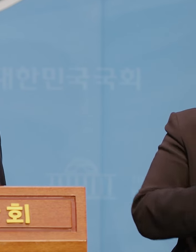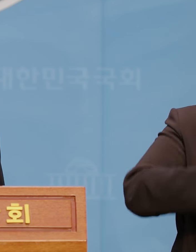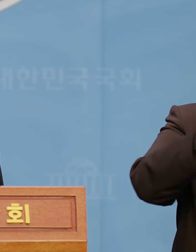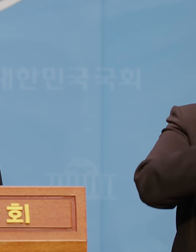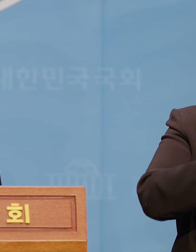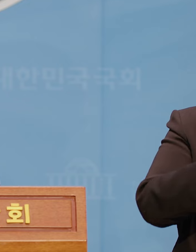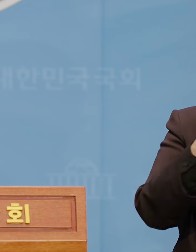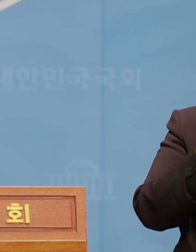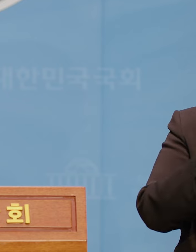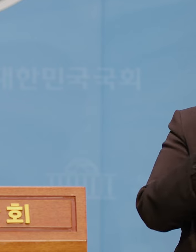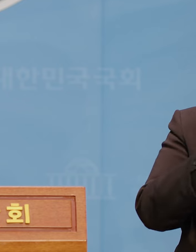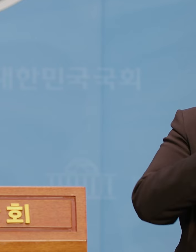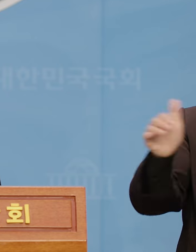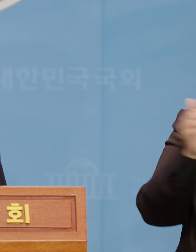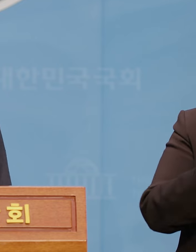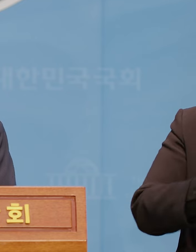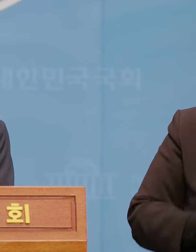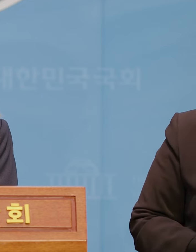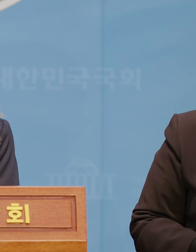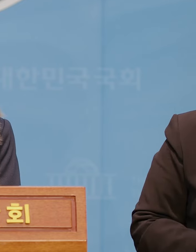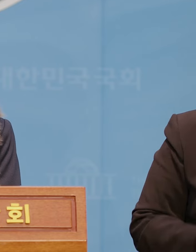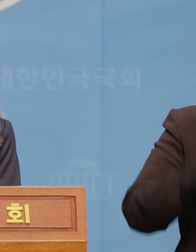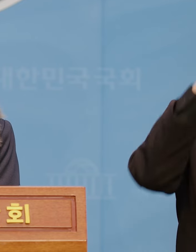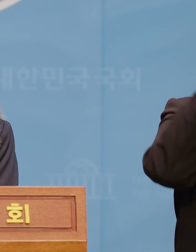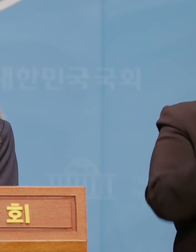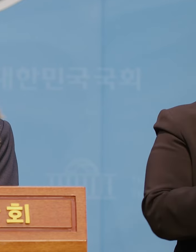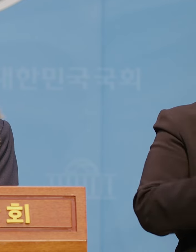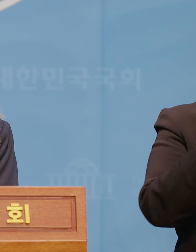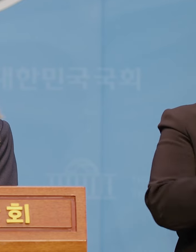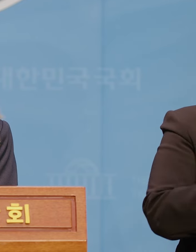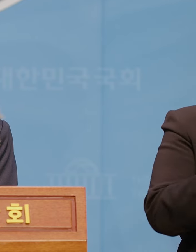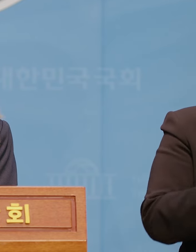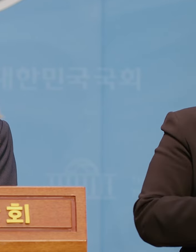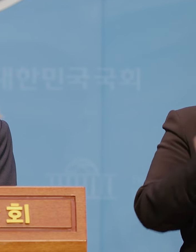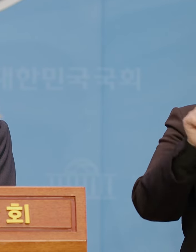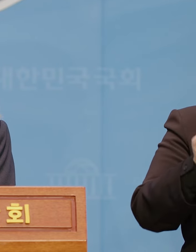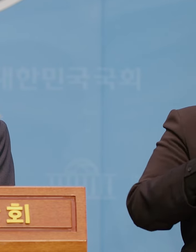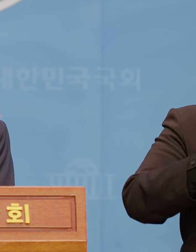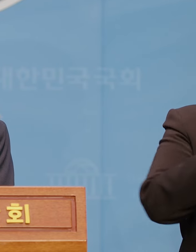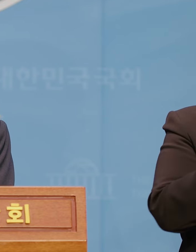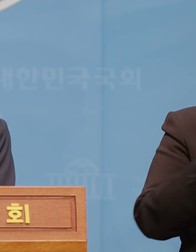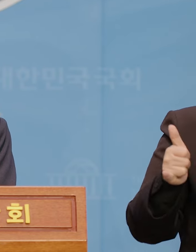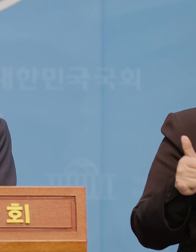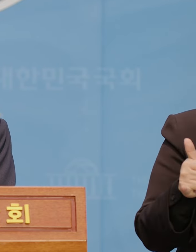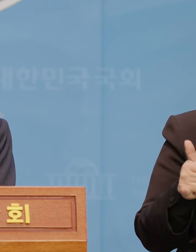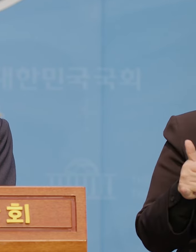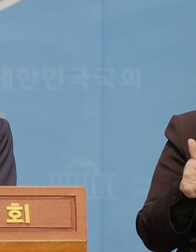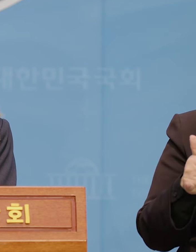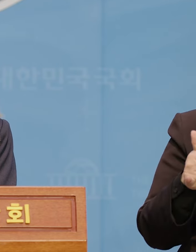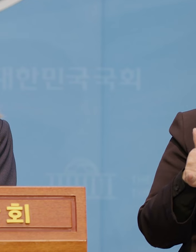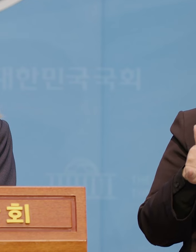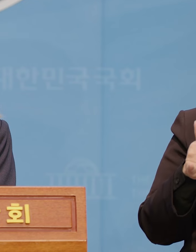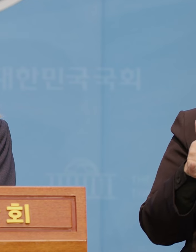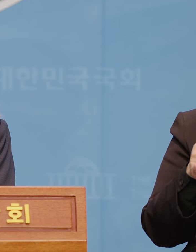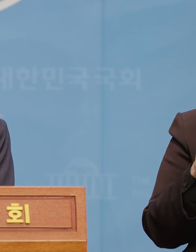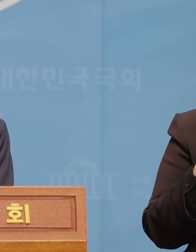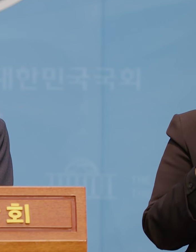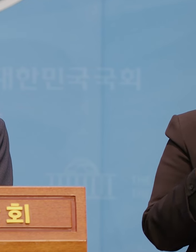보내 드렸습니다 그래서 어쨌든 4월 날에 우리 국민들 유권자들 어